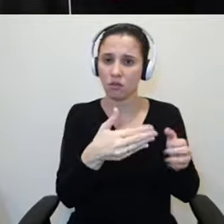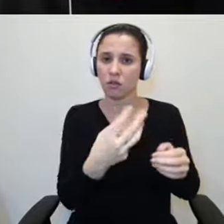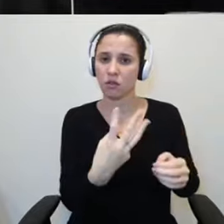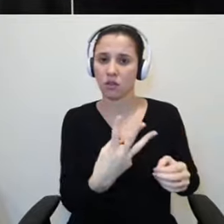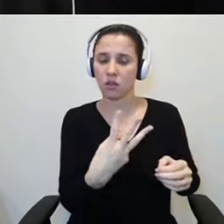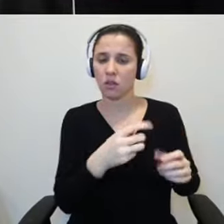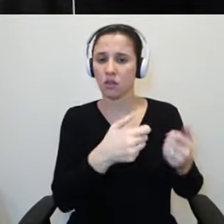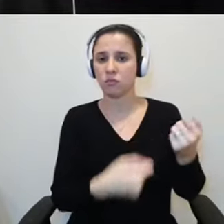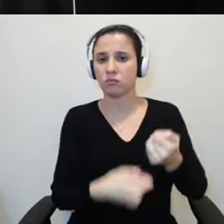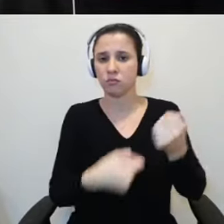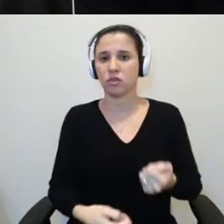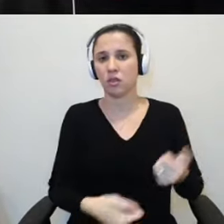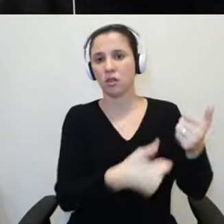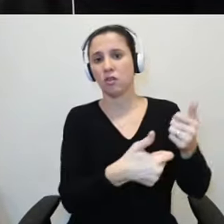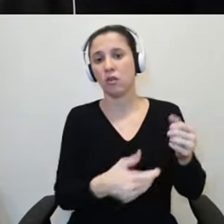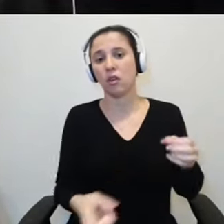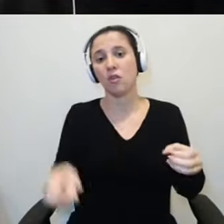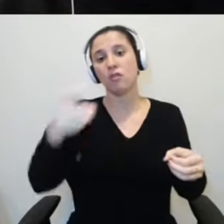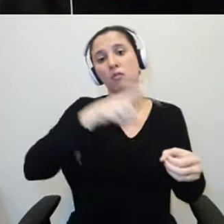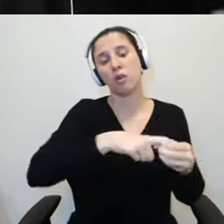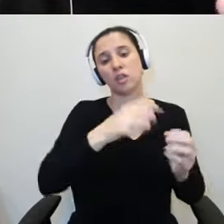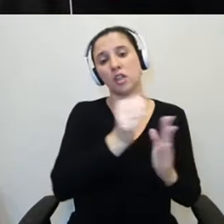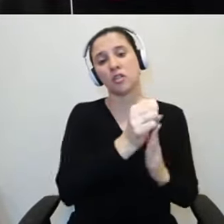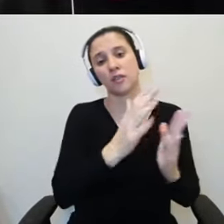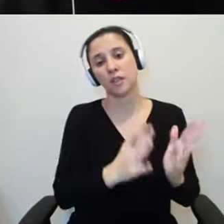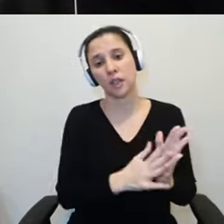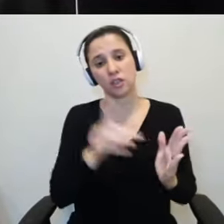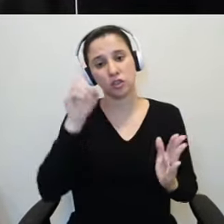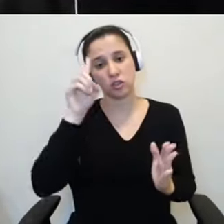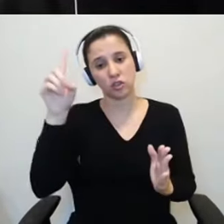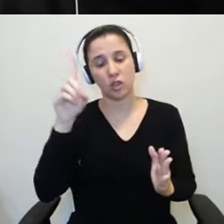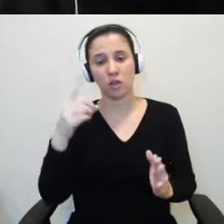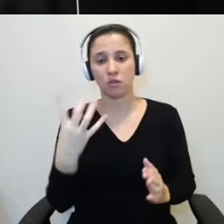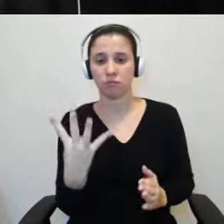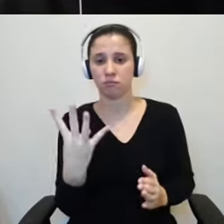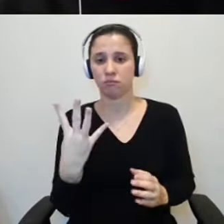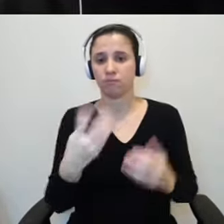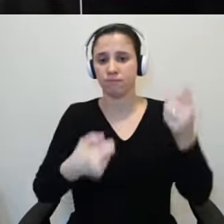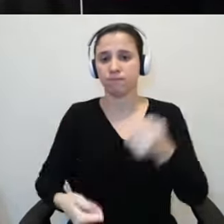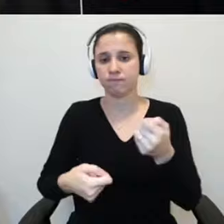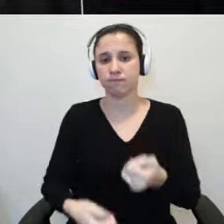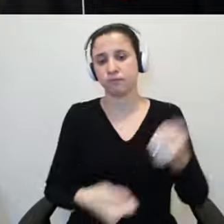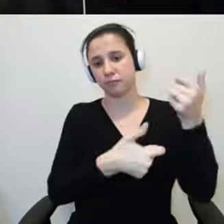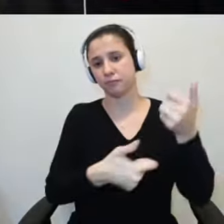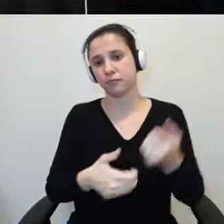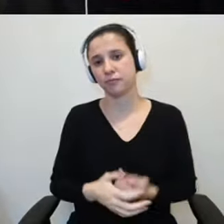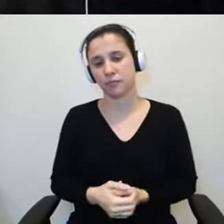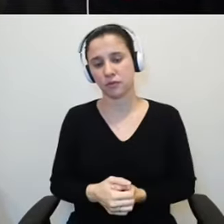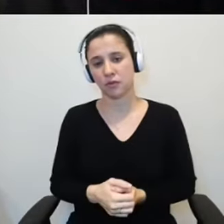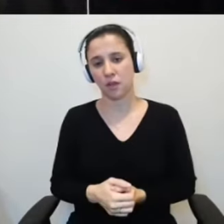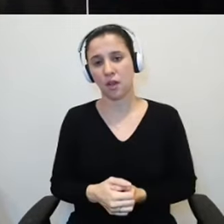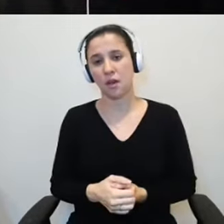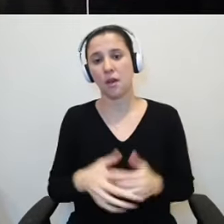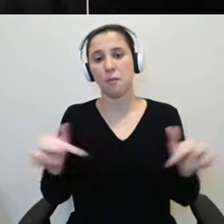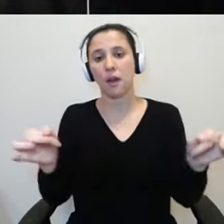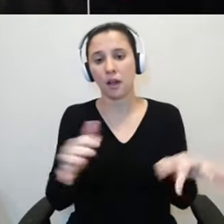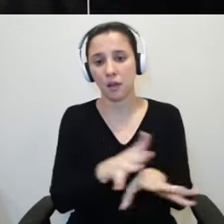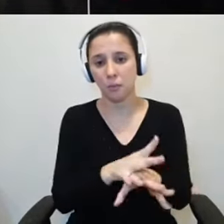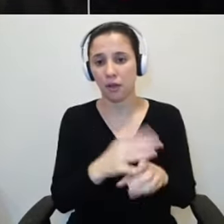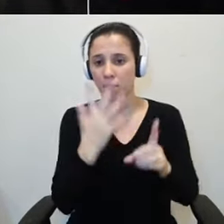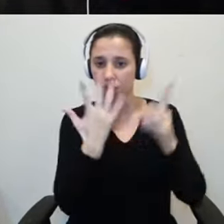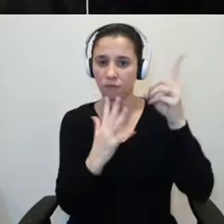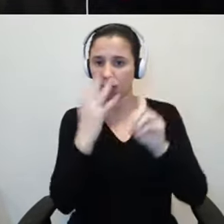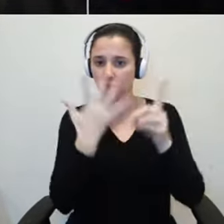com o retorno das atividades no dia 4, justamente para a gente terminar até o final de fevereiro. Diretor, o